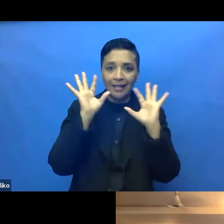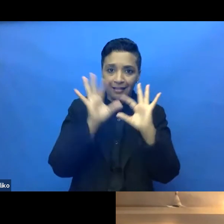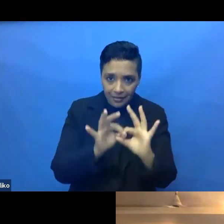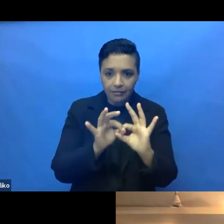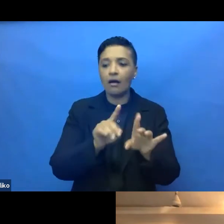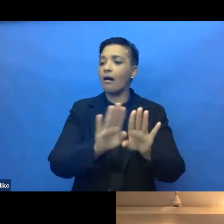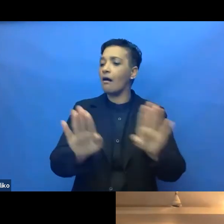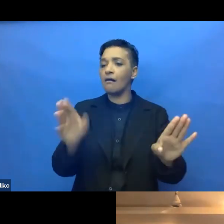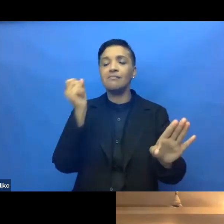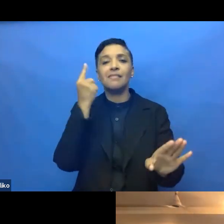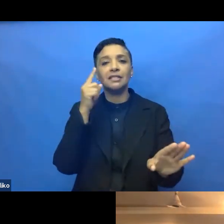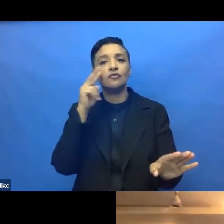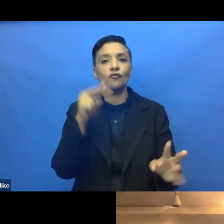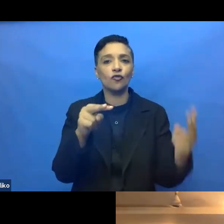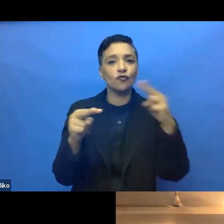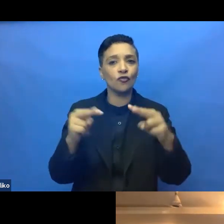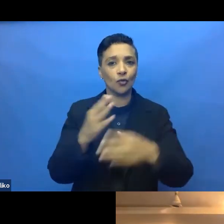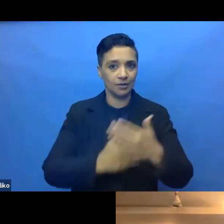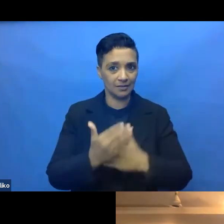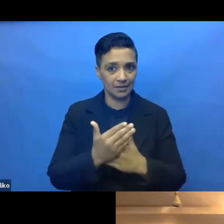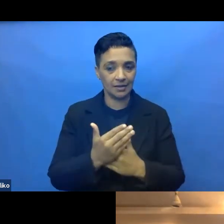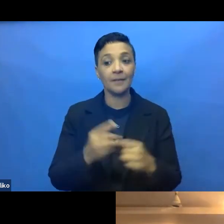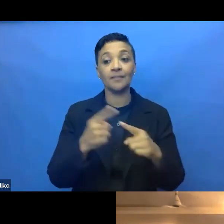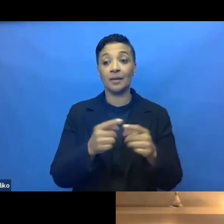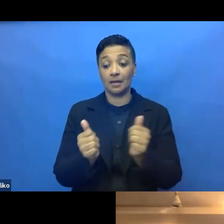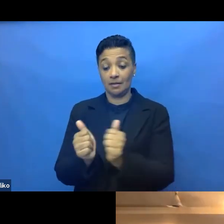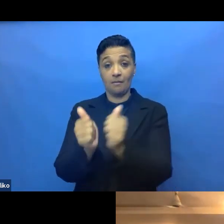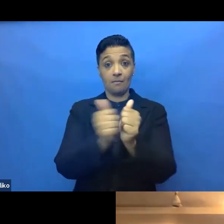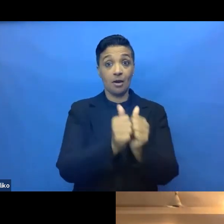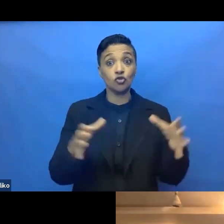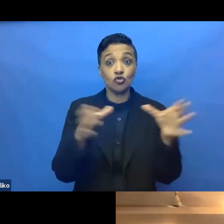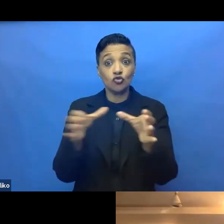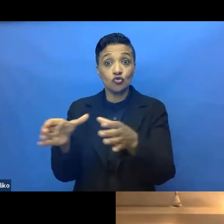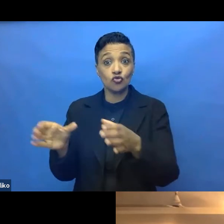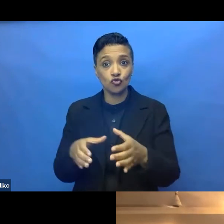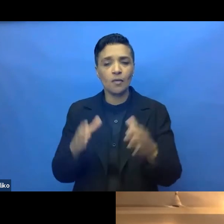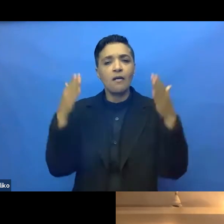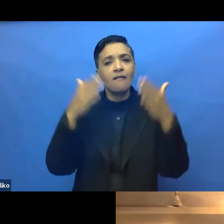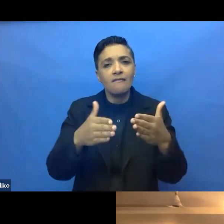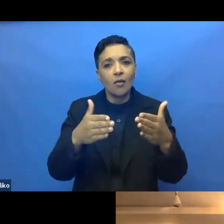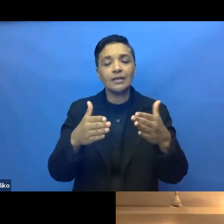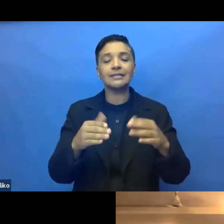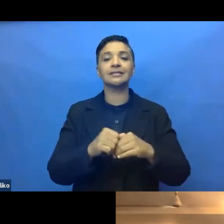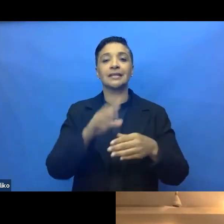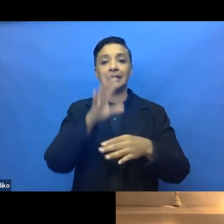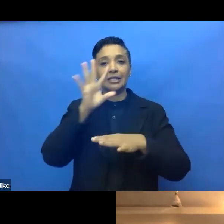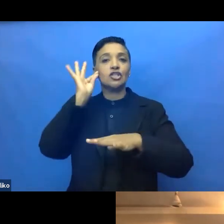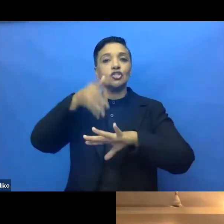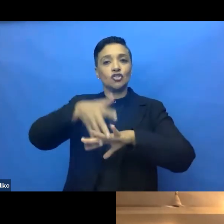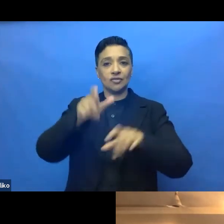essayons d'avoir une perspective beaucoup plus profonde de la situation des